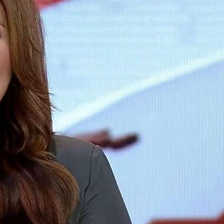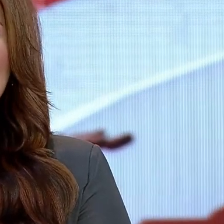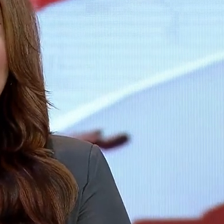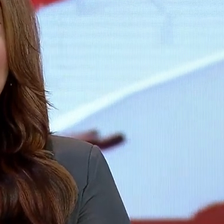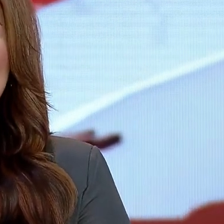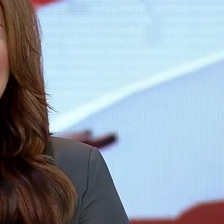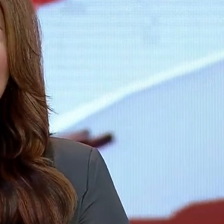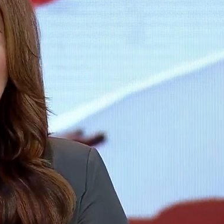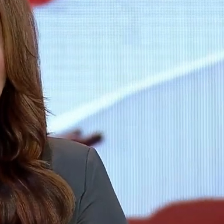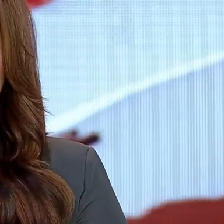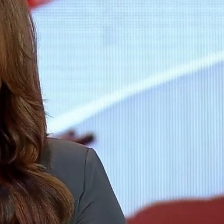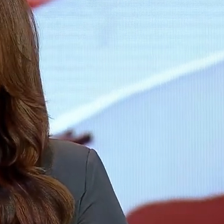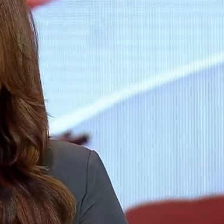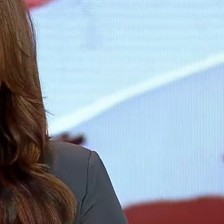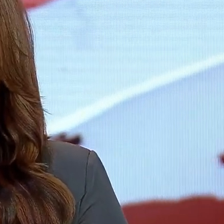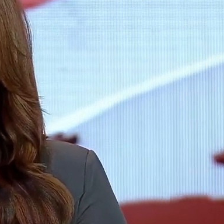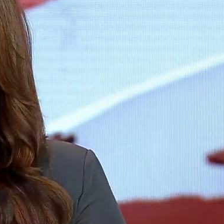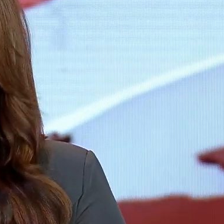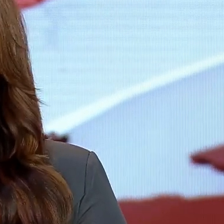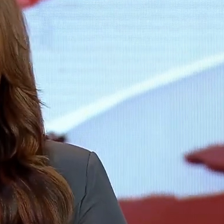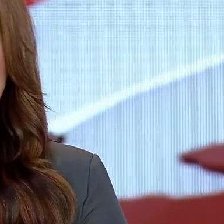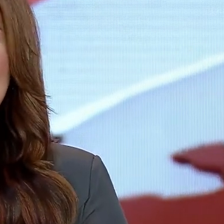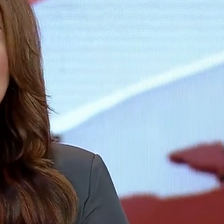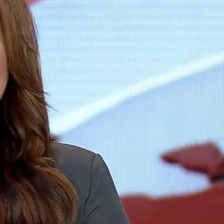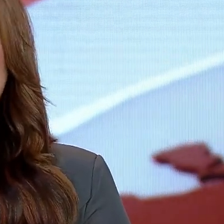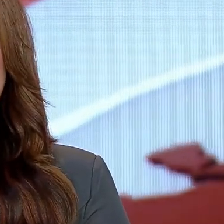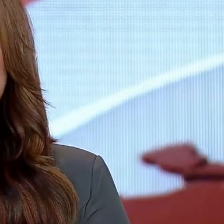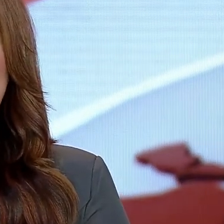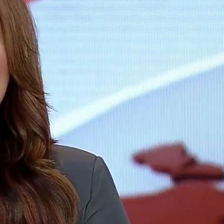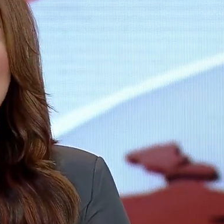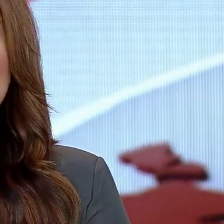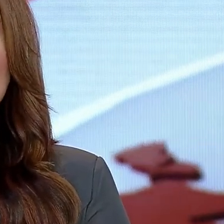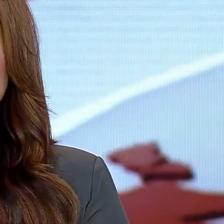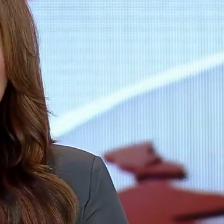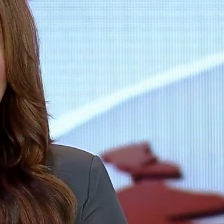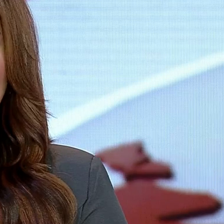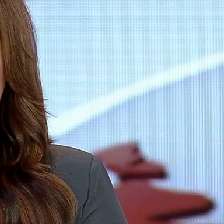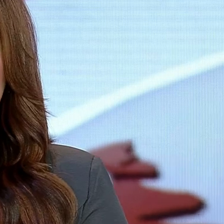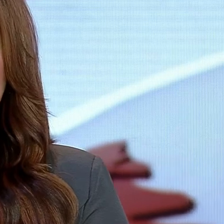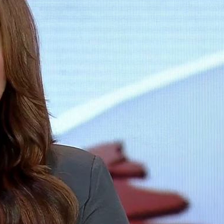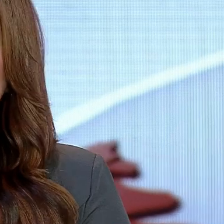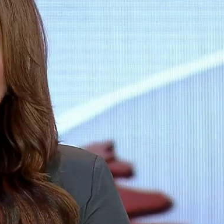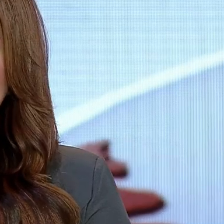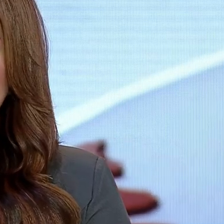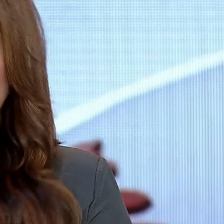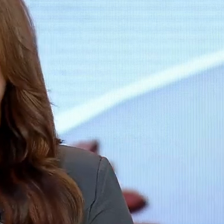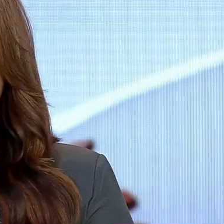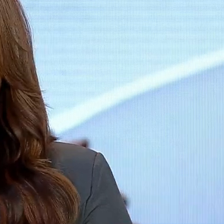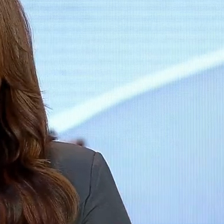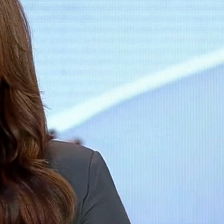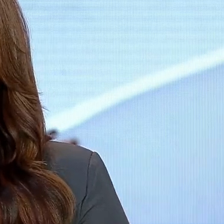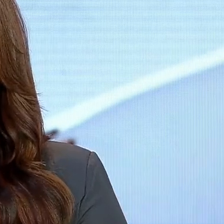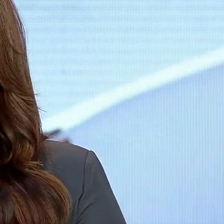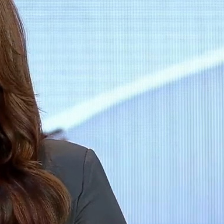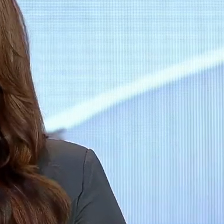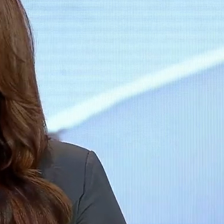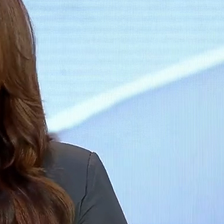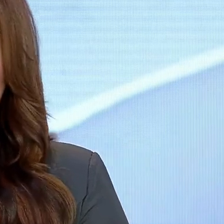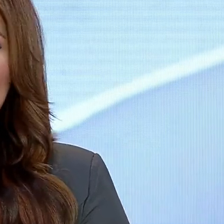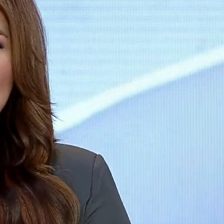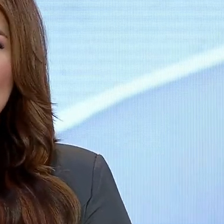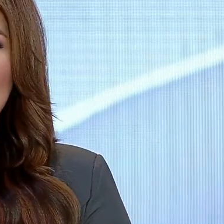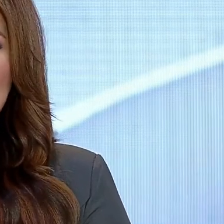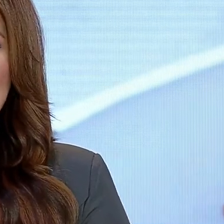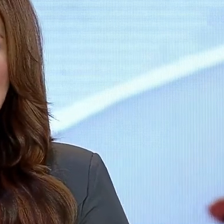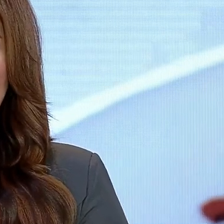ويعد اليوم الدولي للغة الإشارة فرصة فريدة لدعم وحماية الهوية اللغوية والتنوع الثقافي